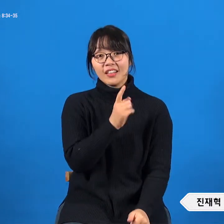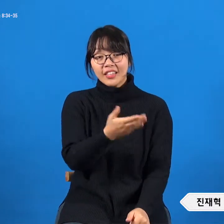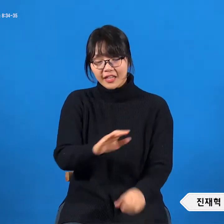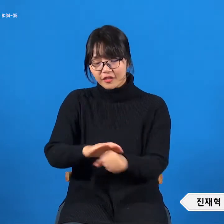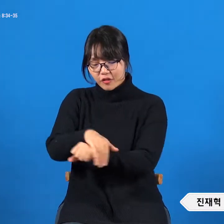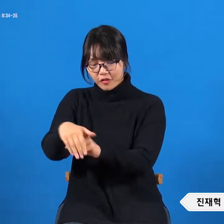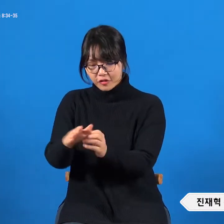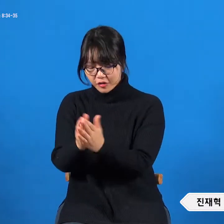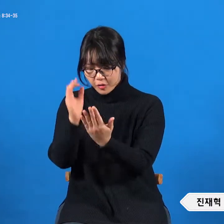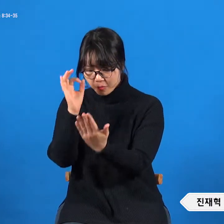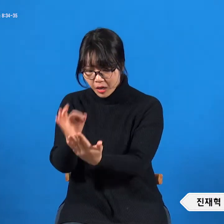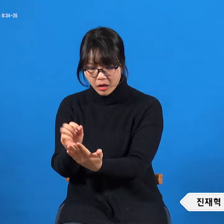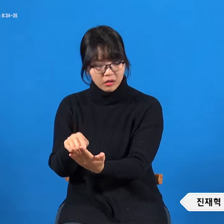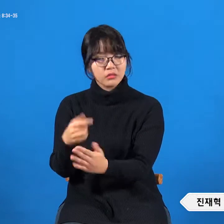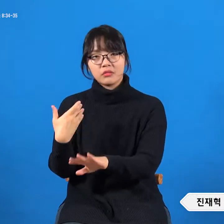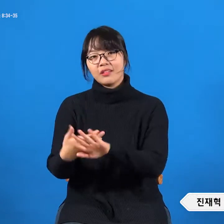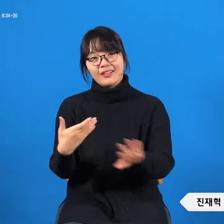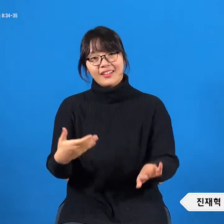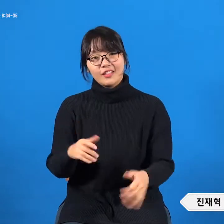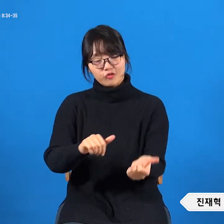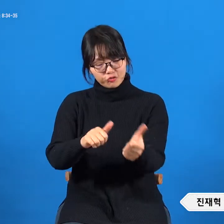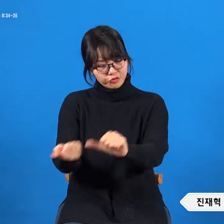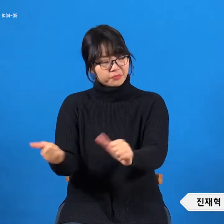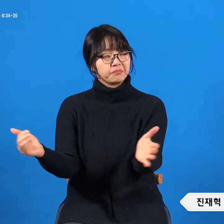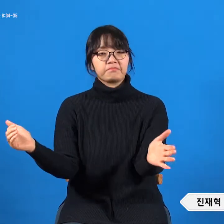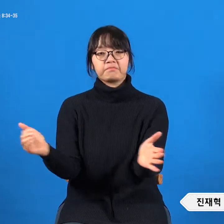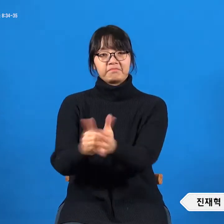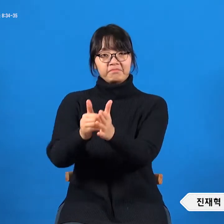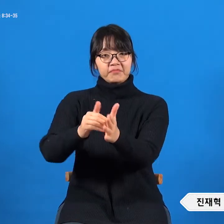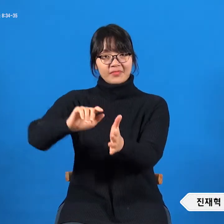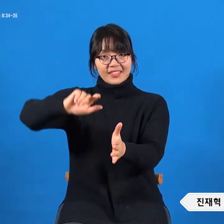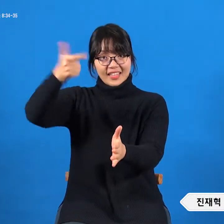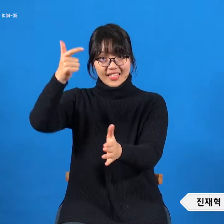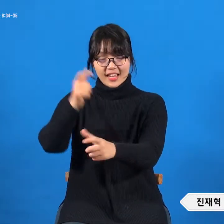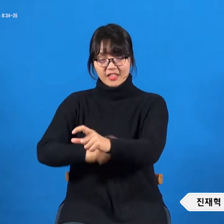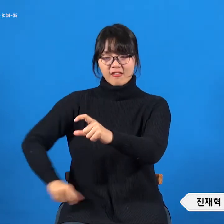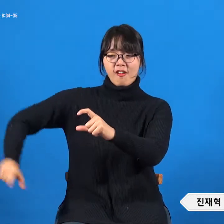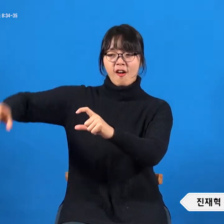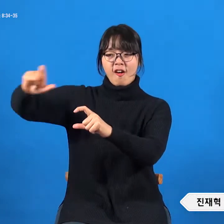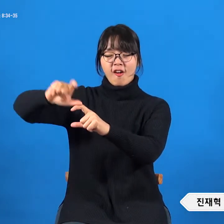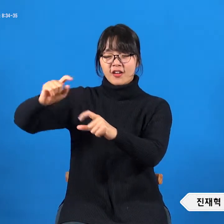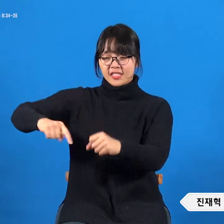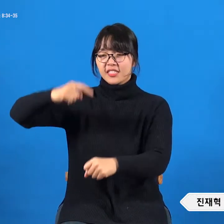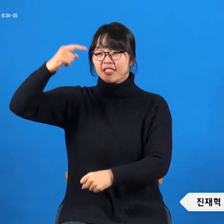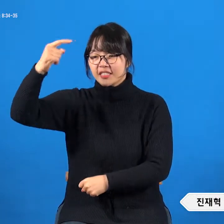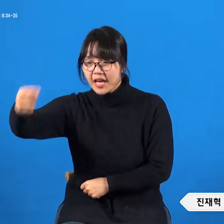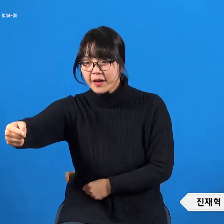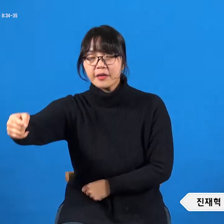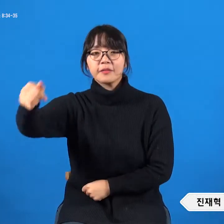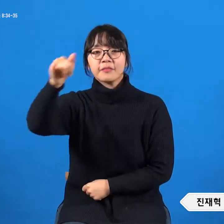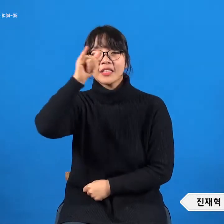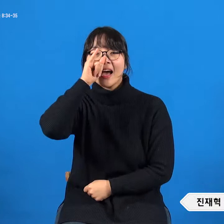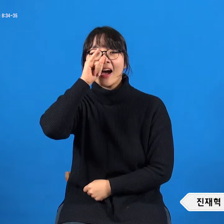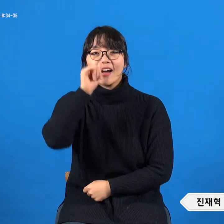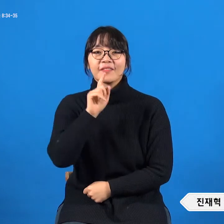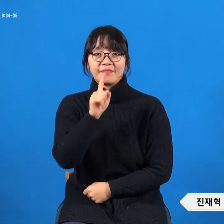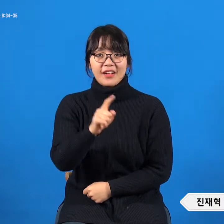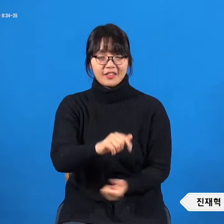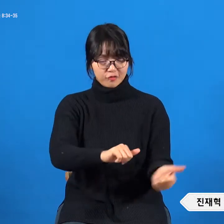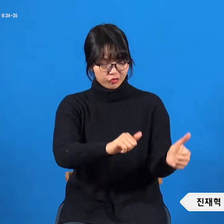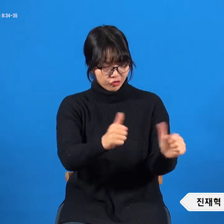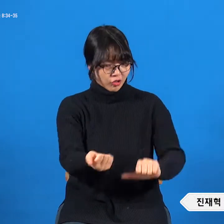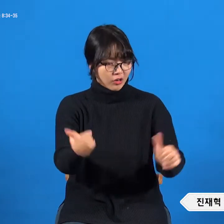성경은 오늘 우리에게 말씀하십니다. 죽음은 끝이 아니라고 말합니다. 죽음은 생명의